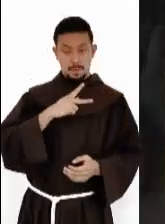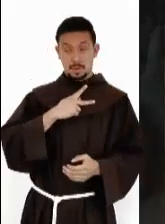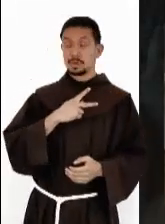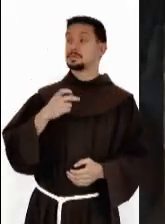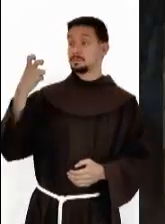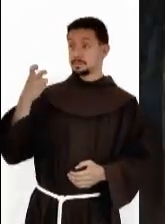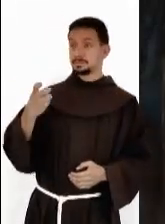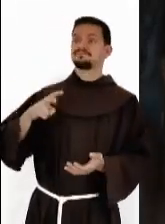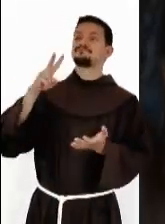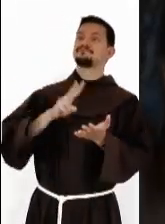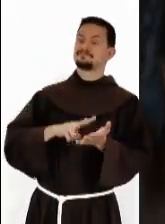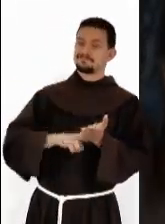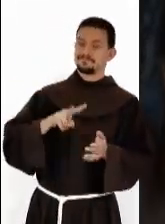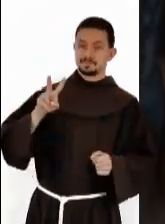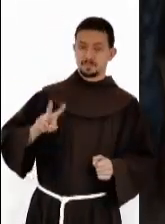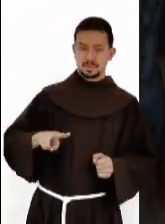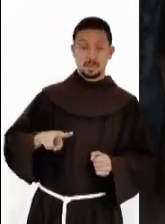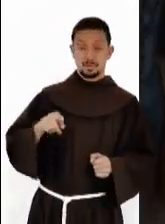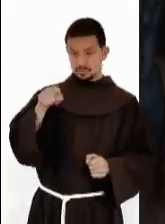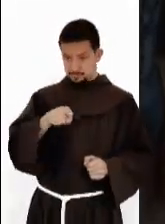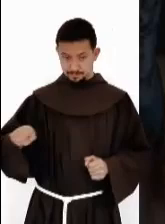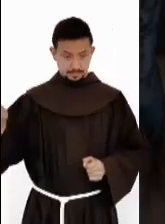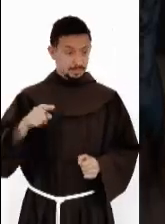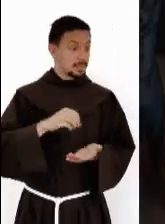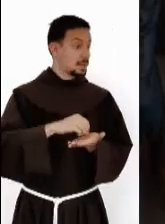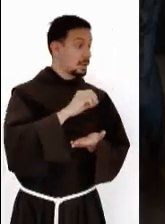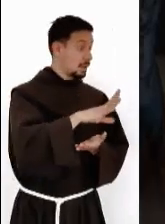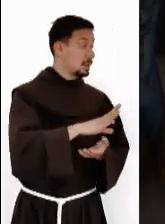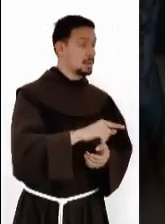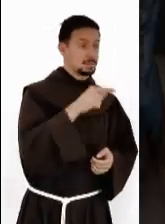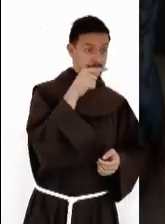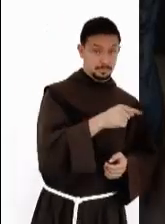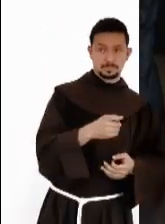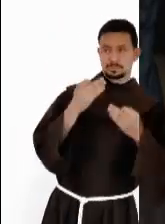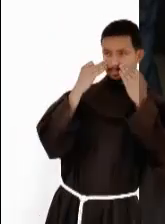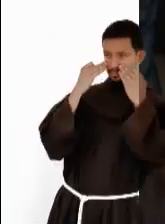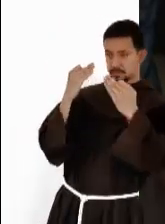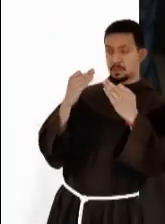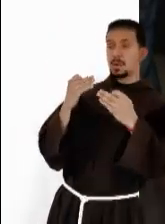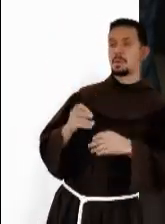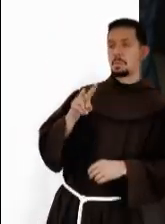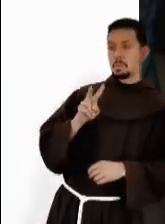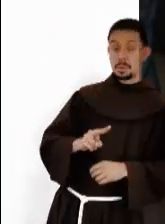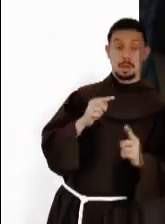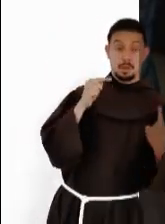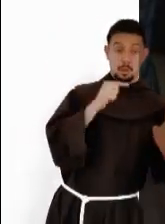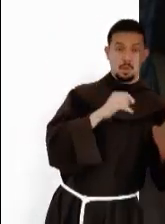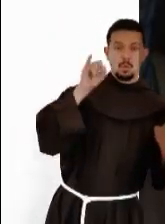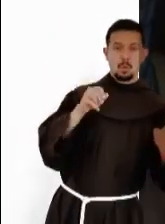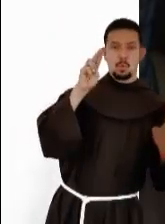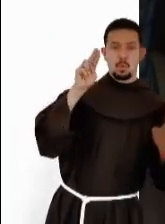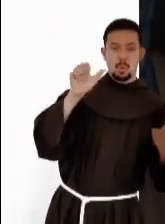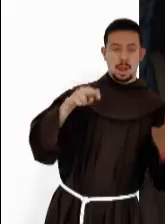válido. Enviaron mensajeros a Juan el Bautista, y él dio testimonio de la verdad. No es que yo quiera apoyarme